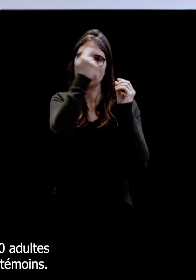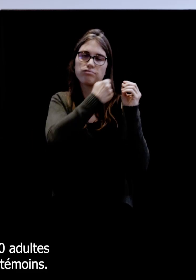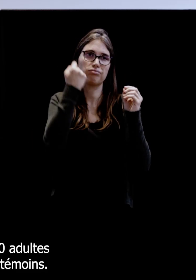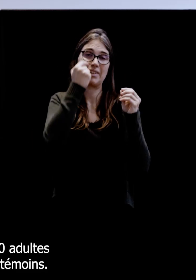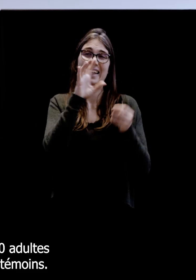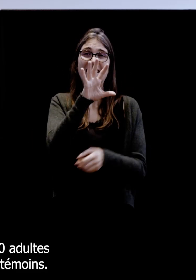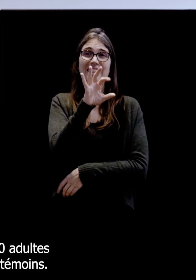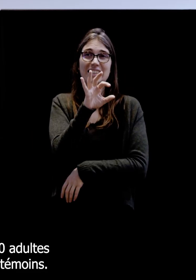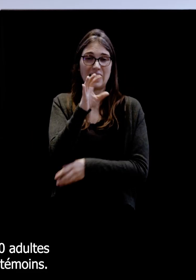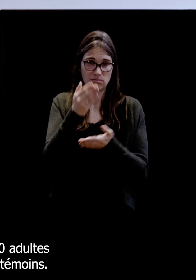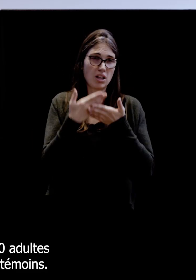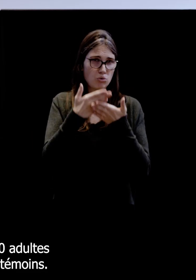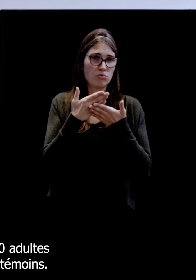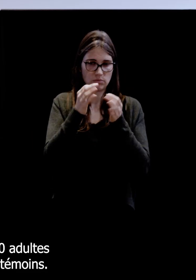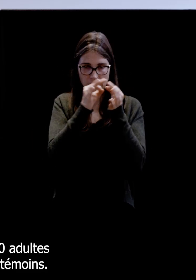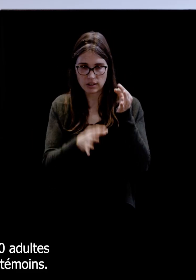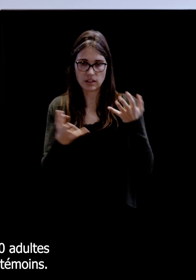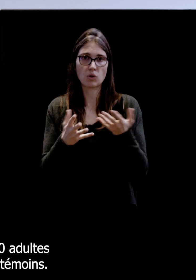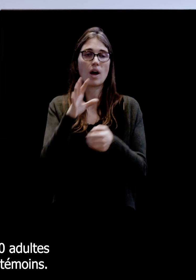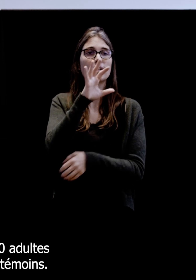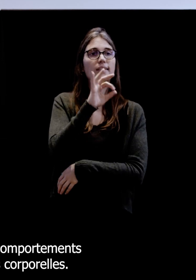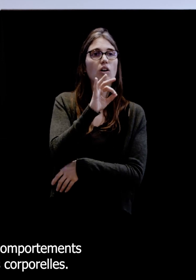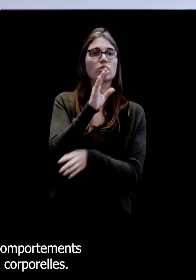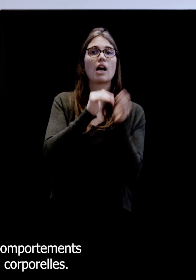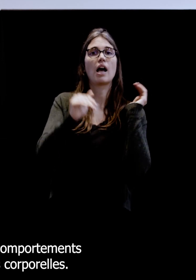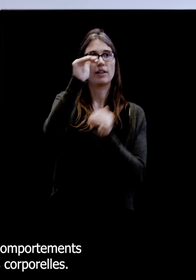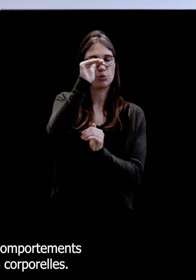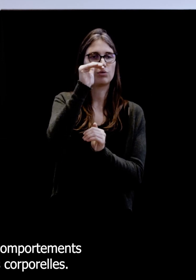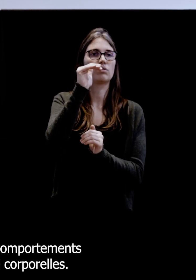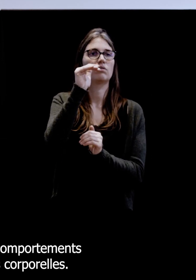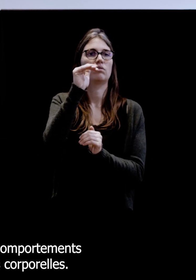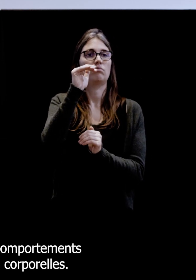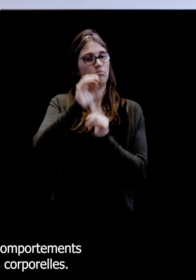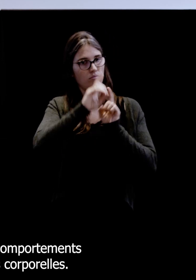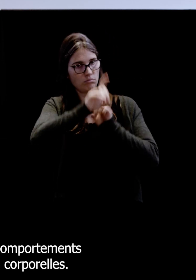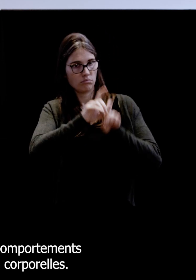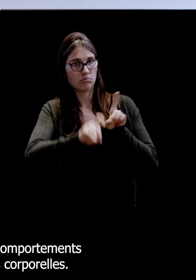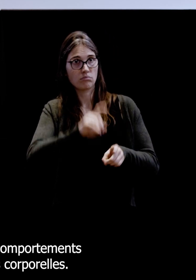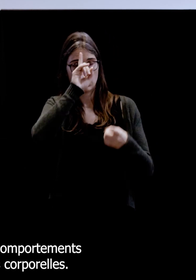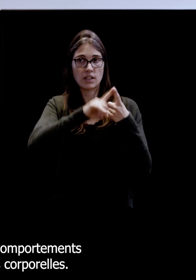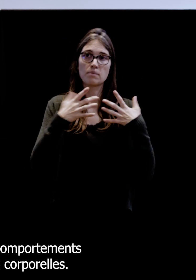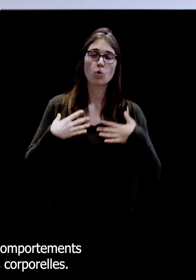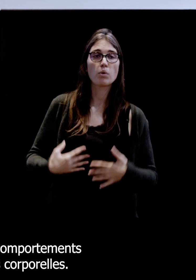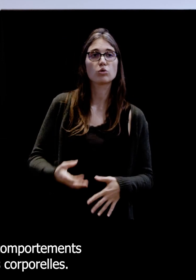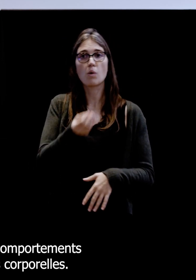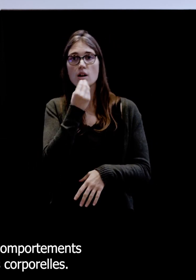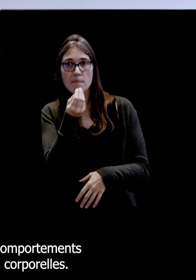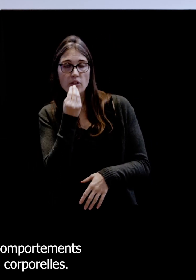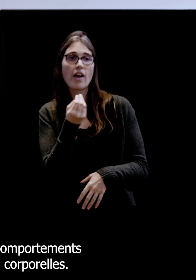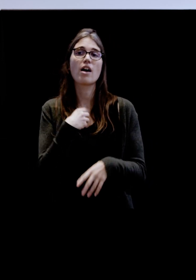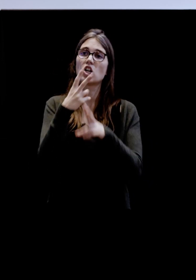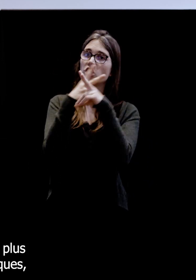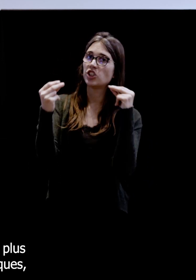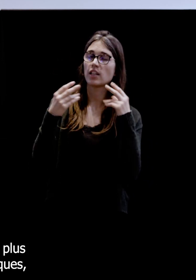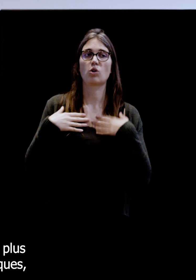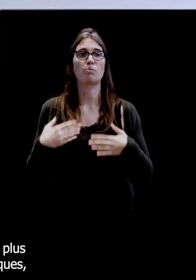50 adultes Kallmann, comparés à 50 témoins, on les a interrogés sur leur comportement alimentaire, leur hygiène